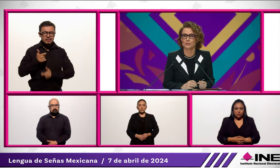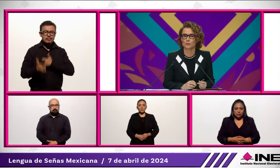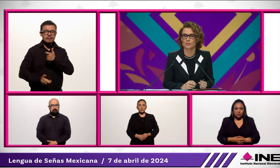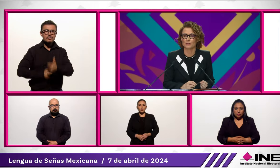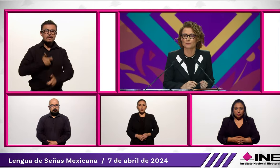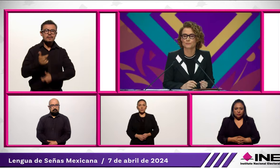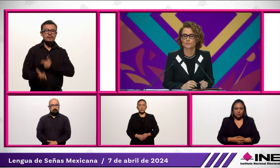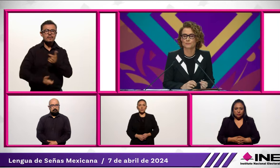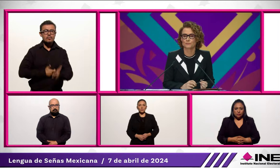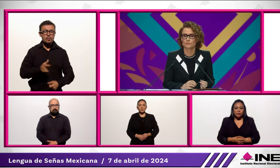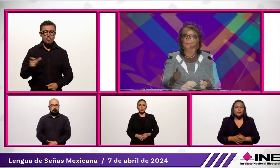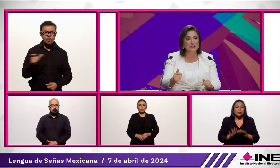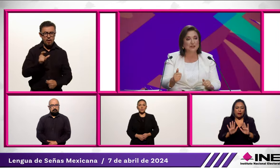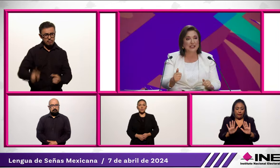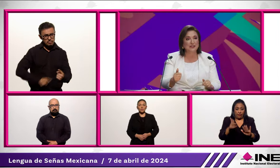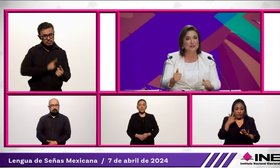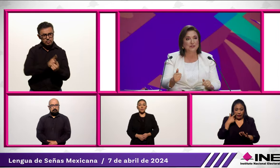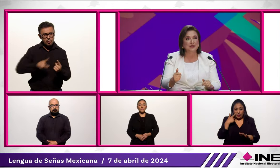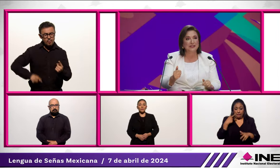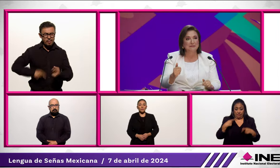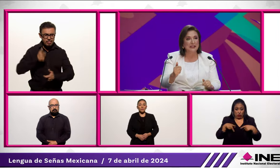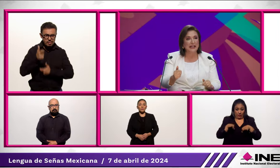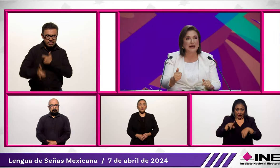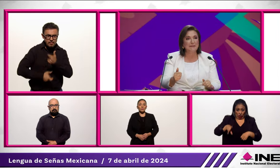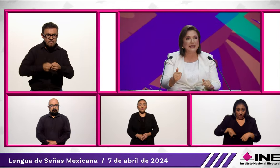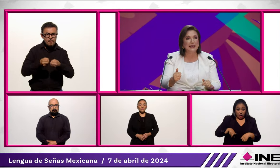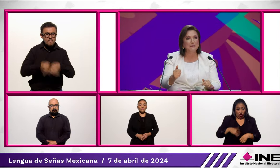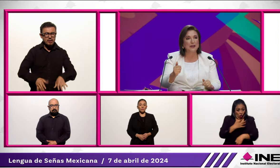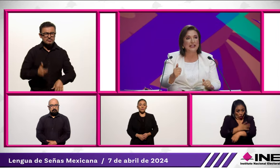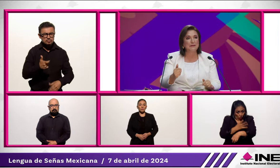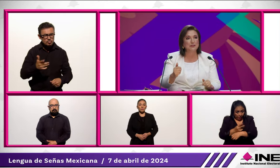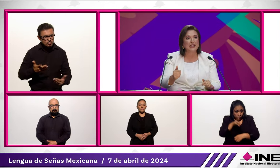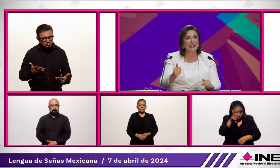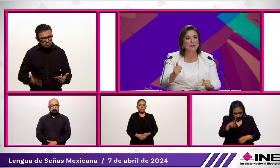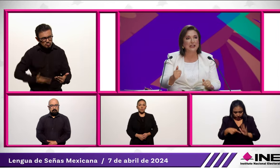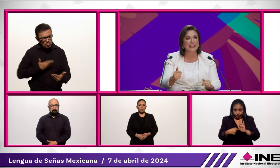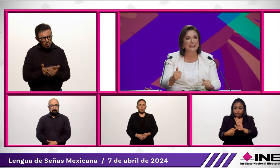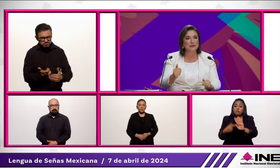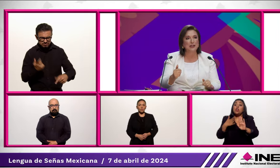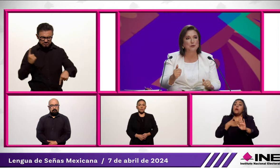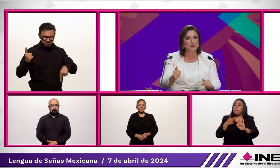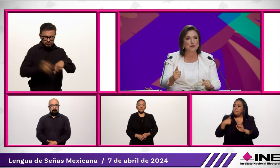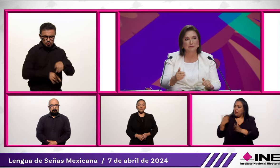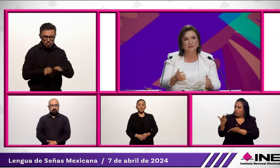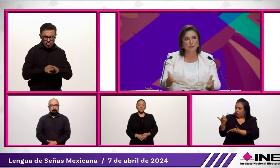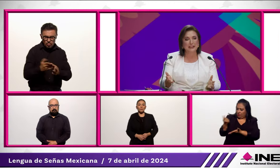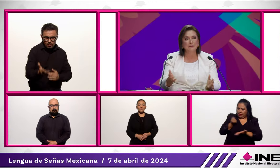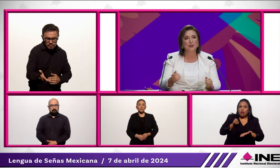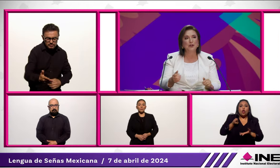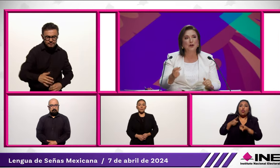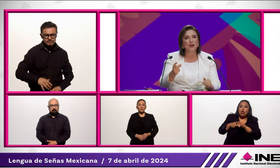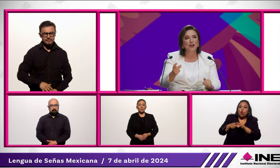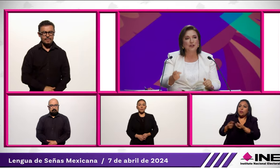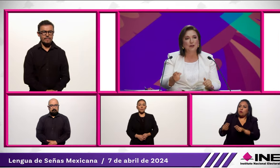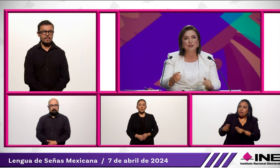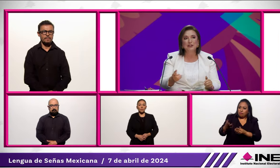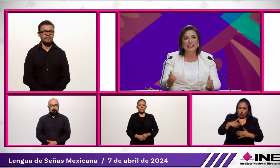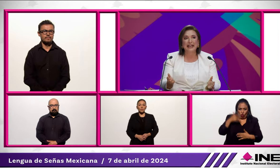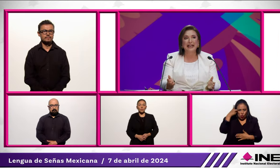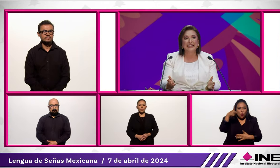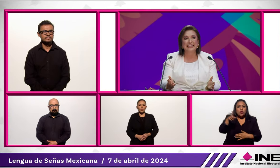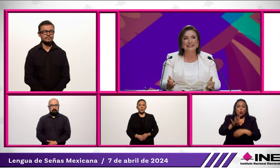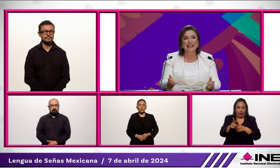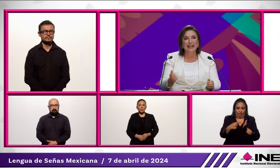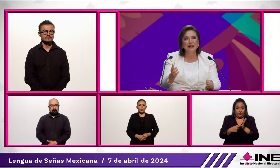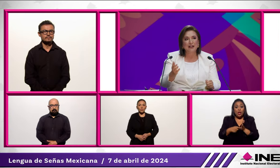con un ente público? A ver, funcionarios honestos que realmente puedan demostrar el origen de sus recursos, su patrimonio. Dos,